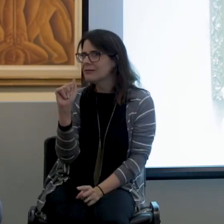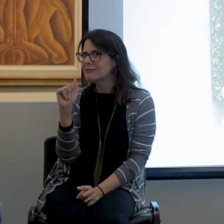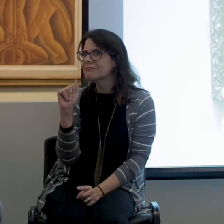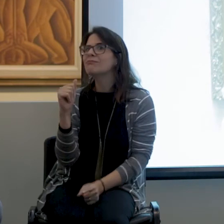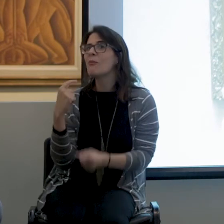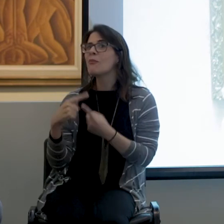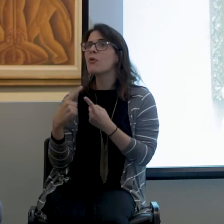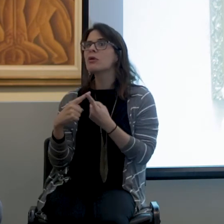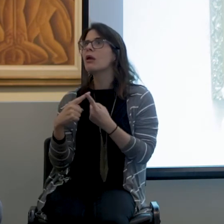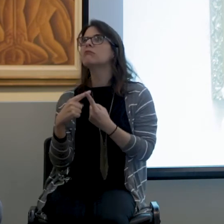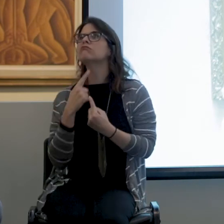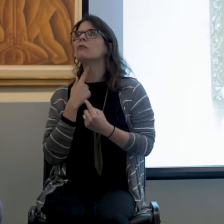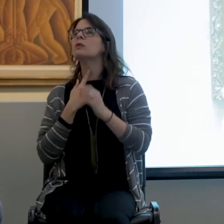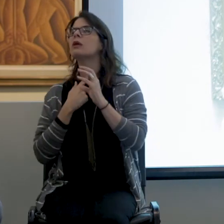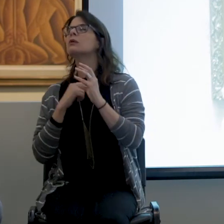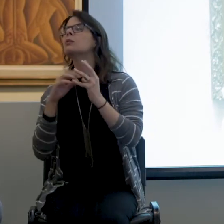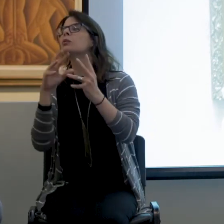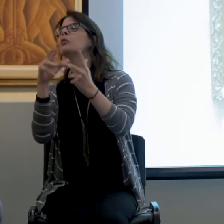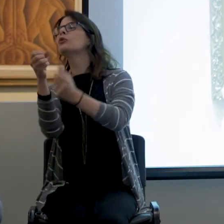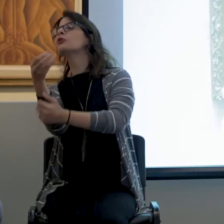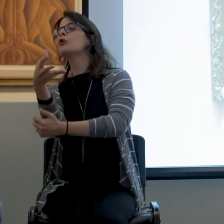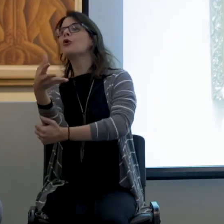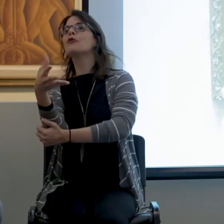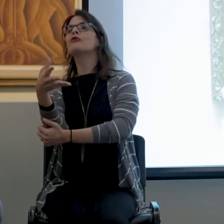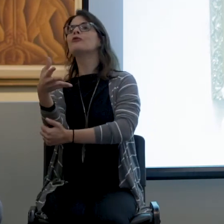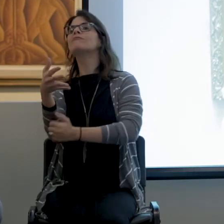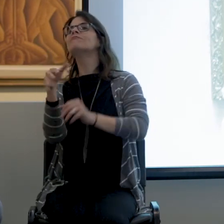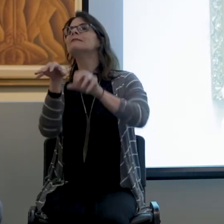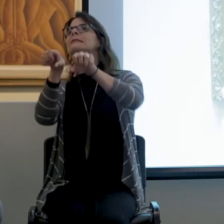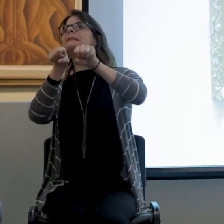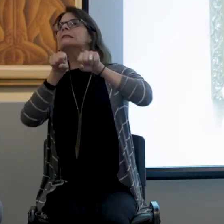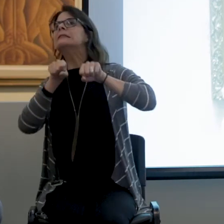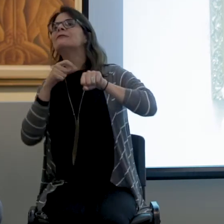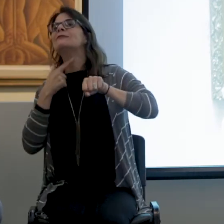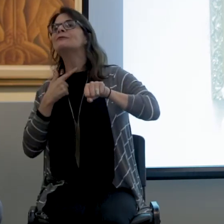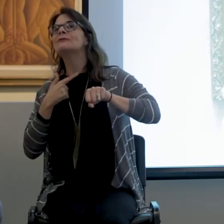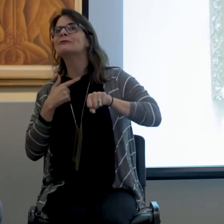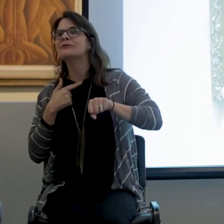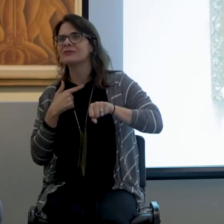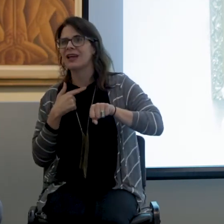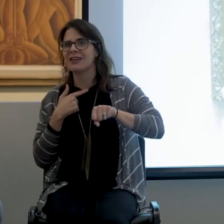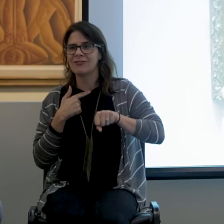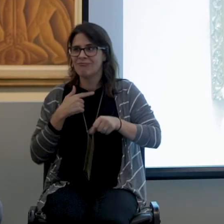mesmo, né, que nem mais capitalismo seria, né,